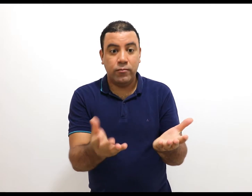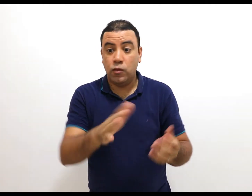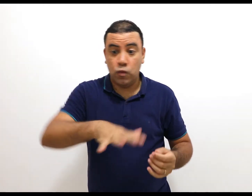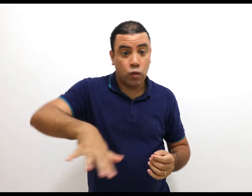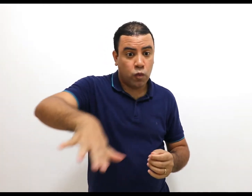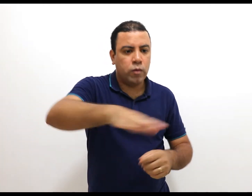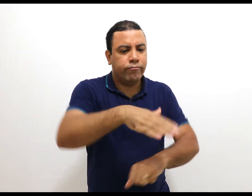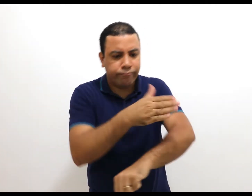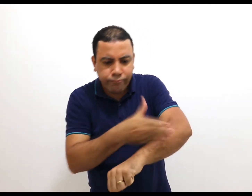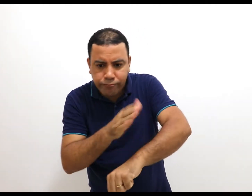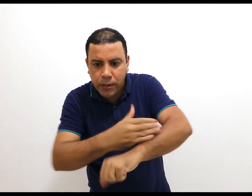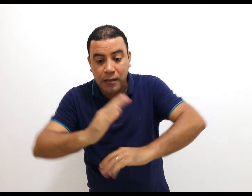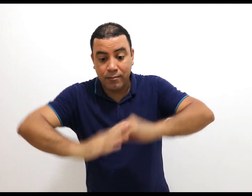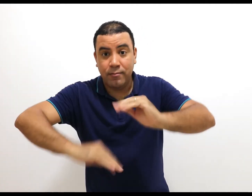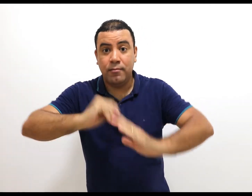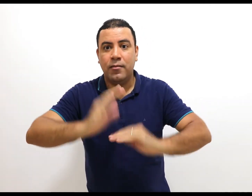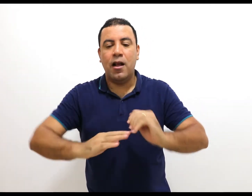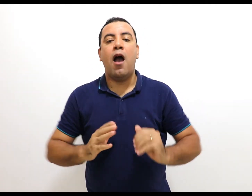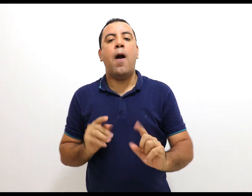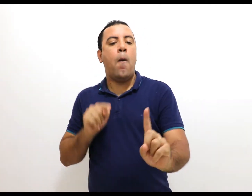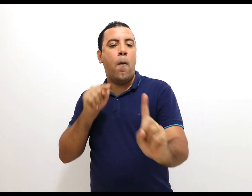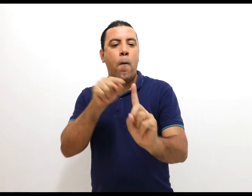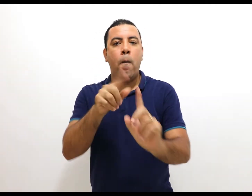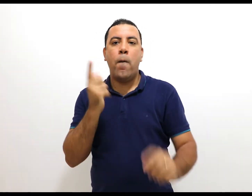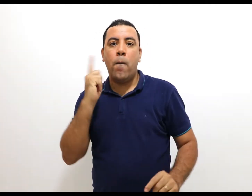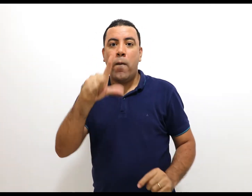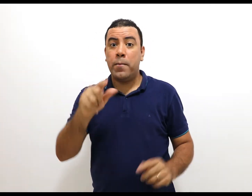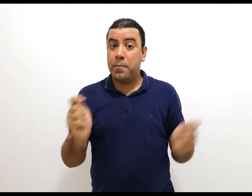na prática a conquistar os objetivos.